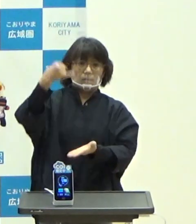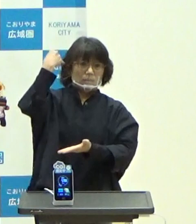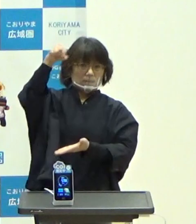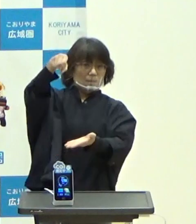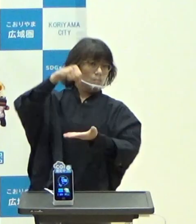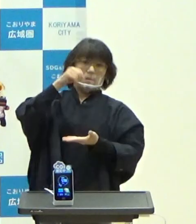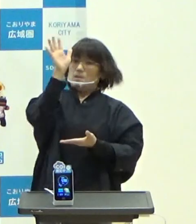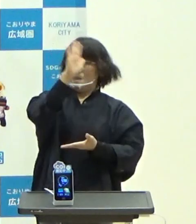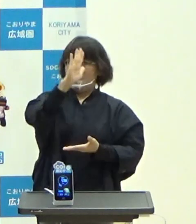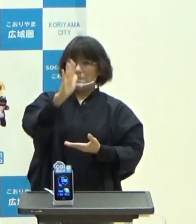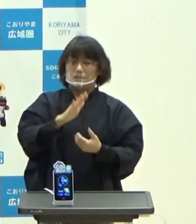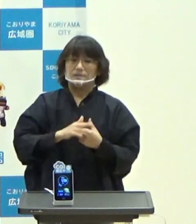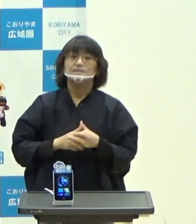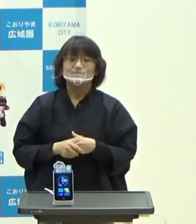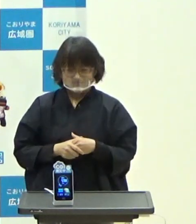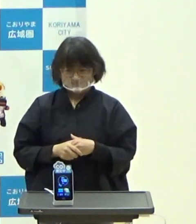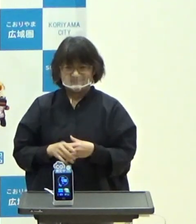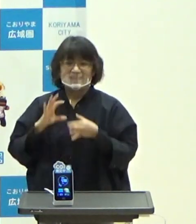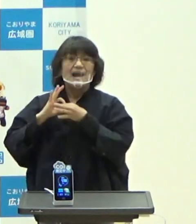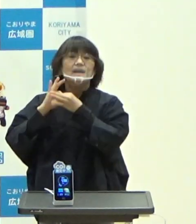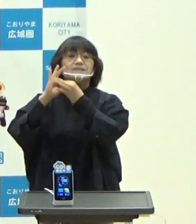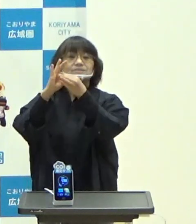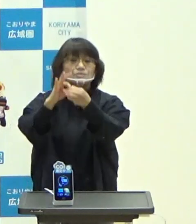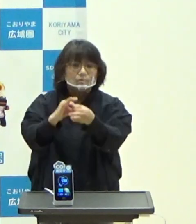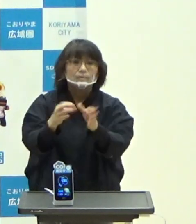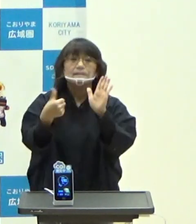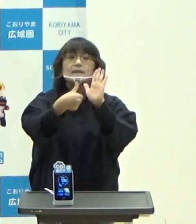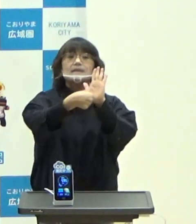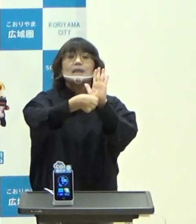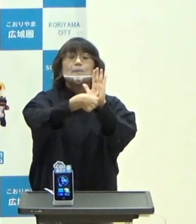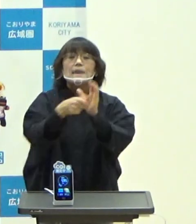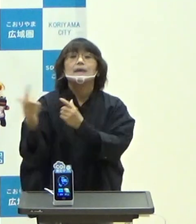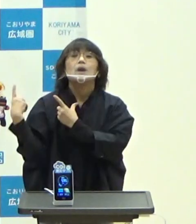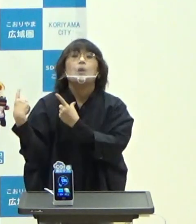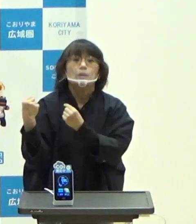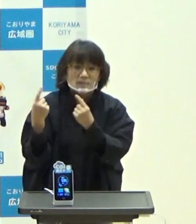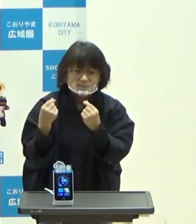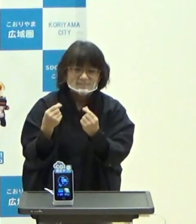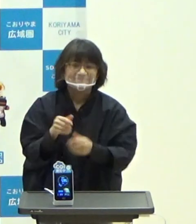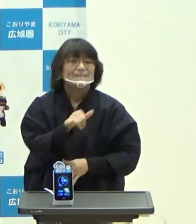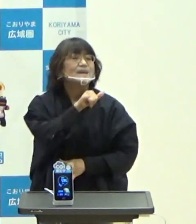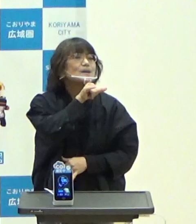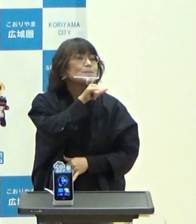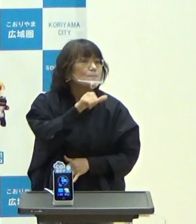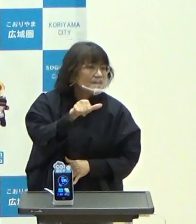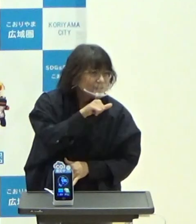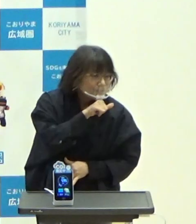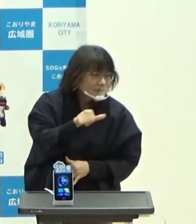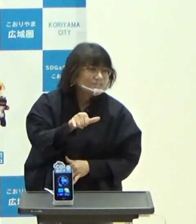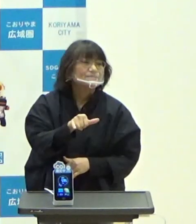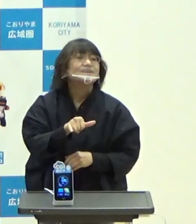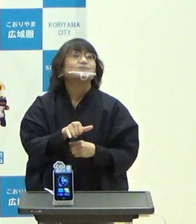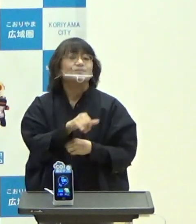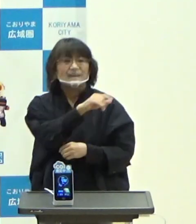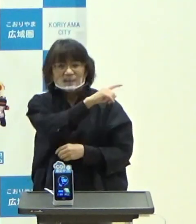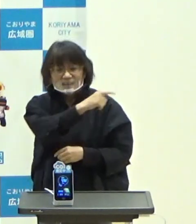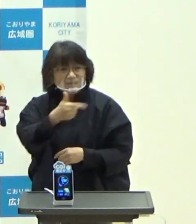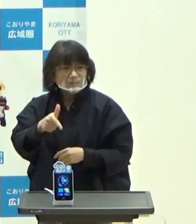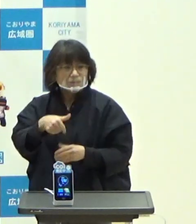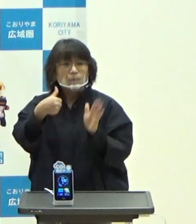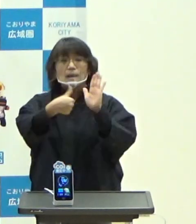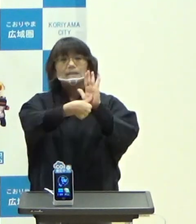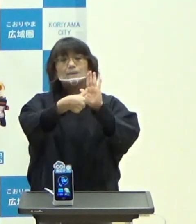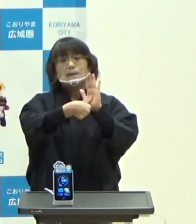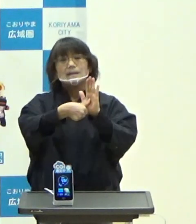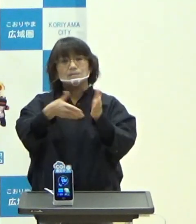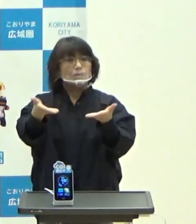引き続き、それぞれの村井さん、あるいは横部屋さん、あのお名前をですね、提供いただけるものと